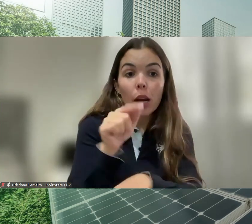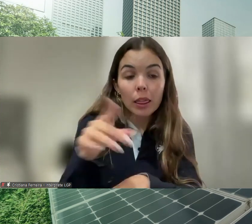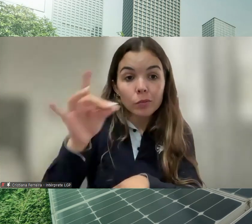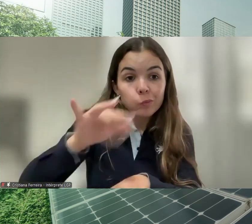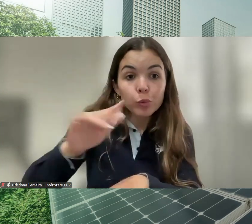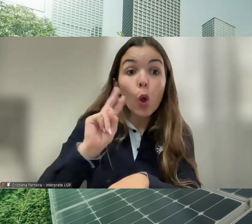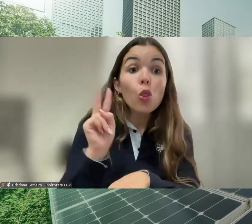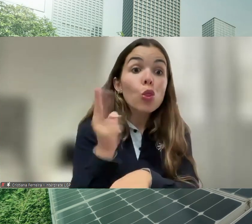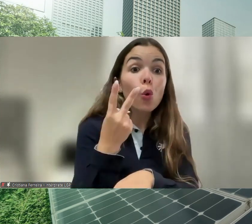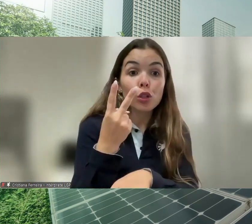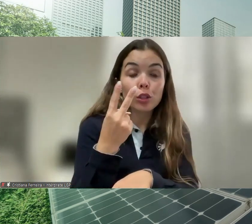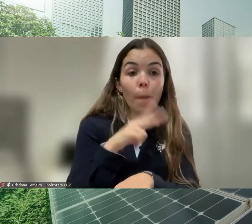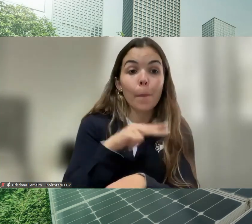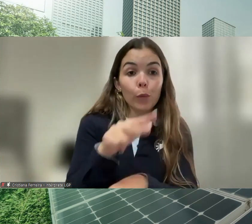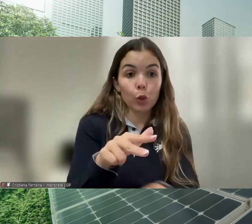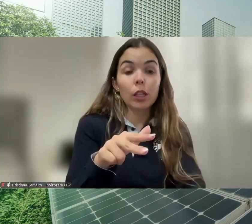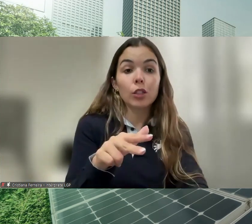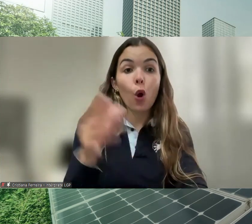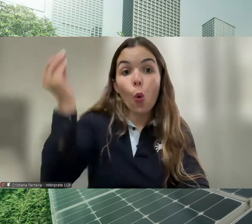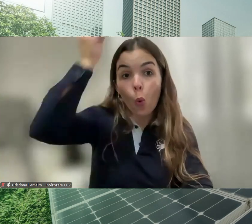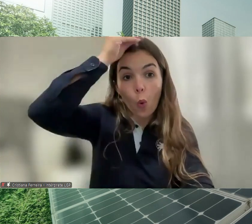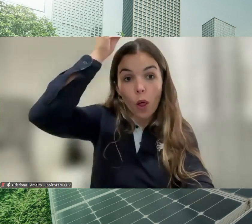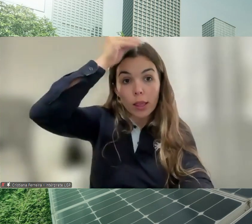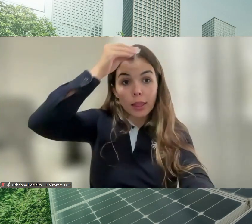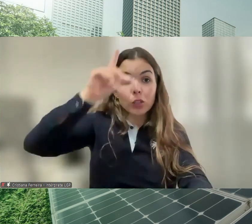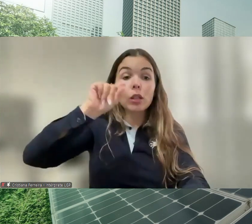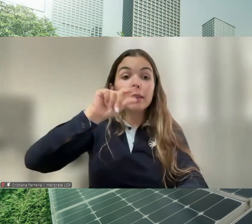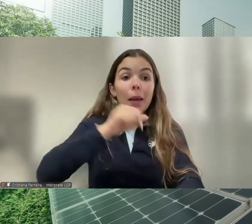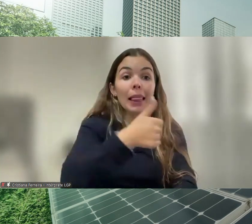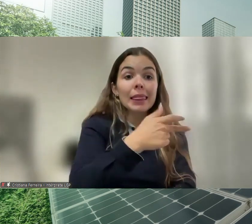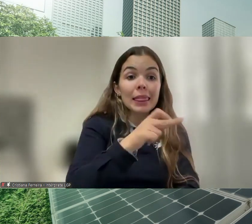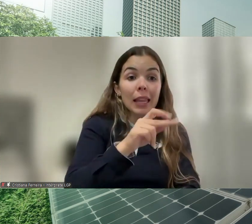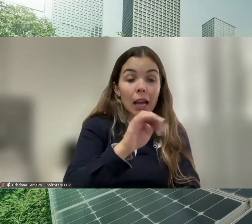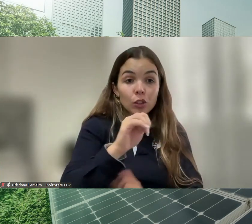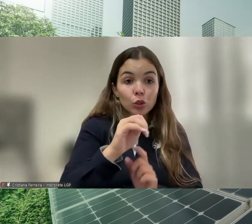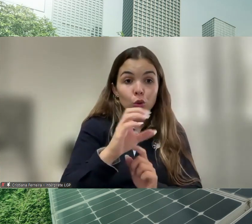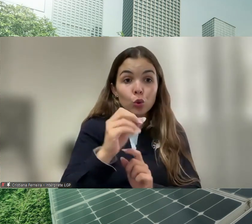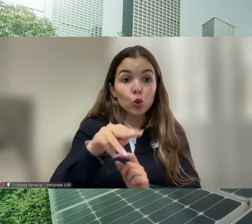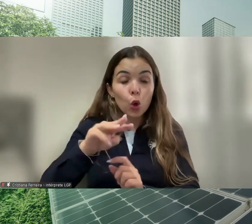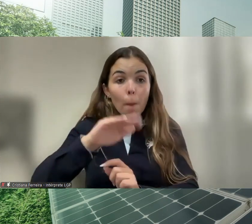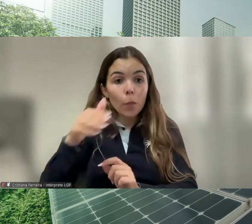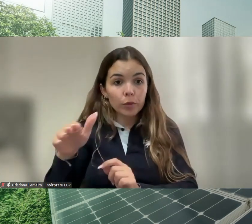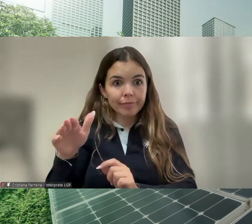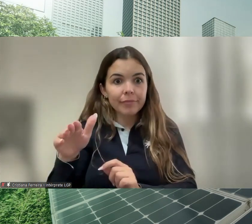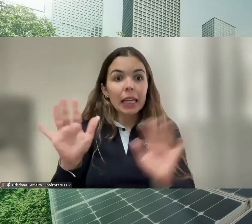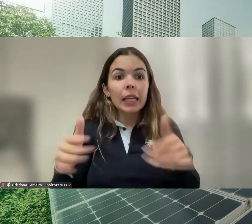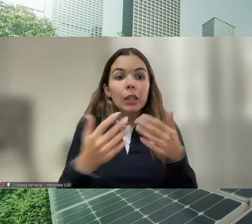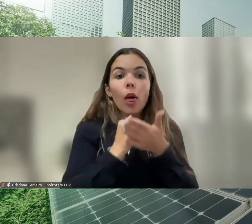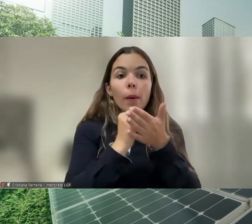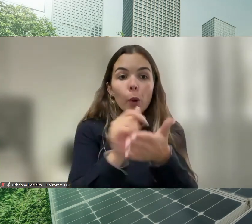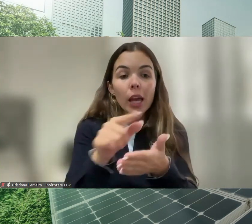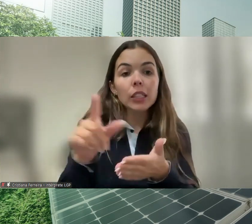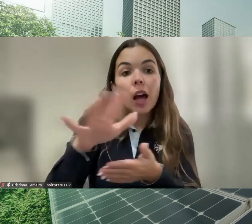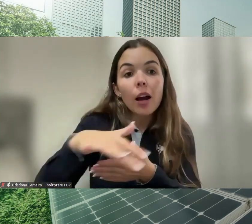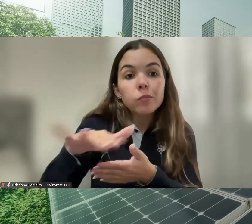2 regiões portuguesas, que é o Alentejo e Trás-os-Montes. O programa vai dar apoio a estas regiões e esta é uma